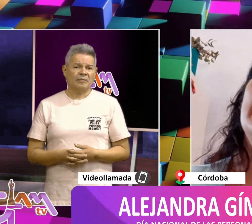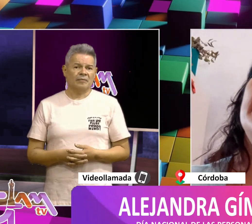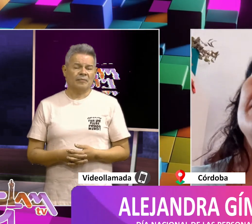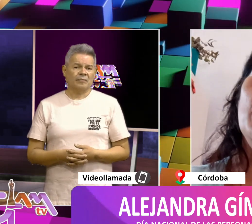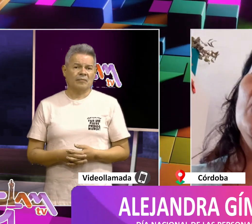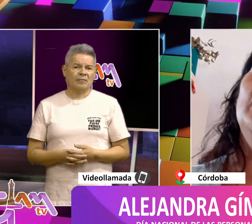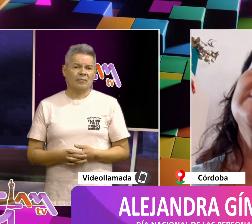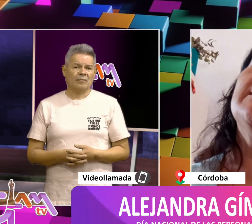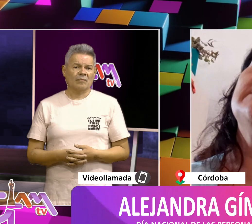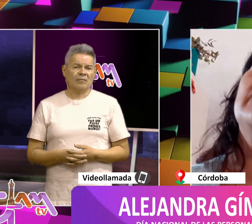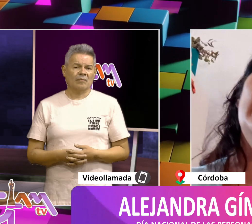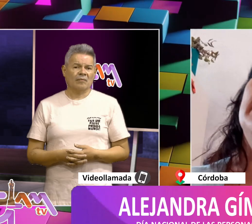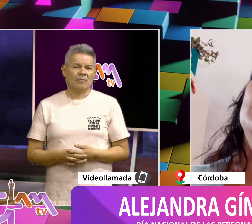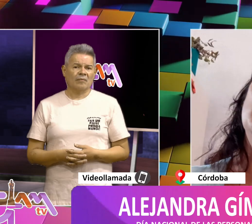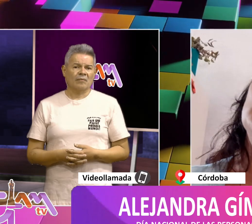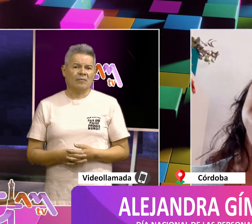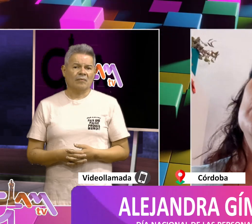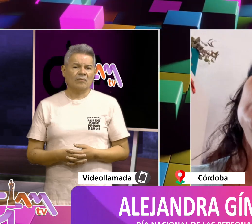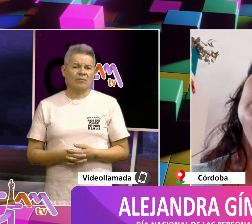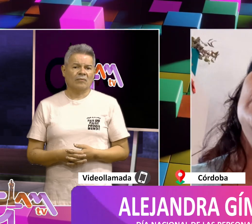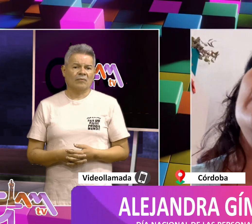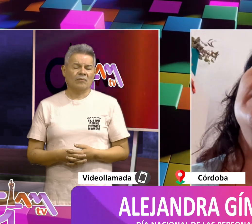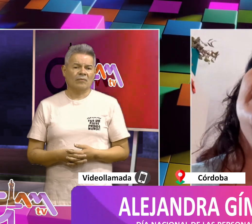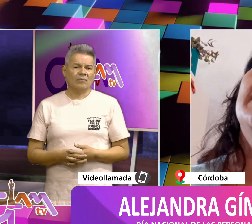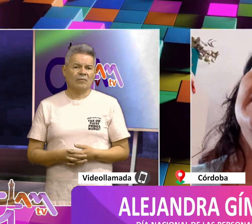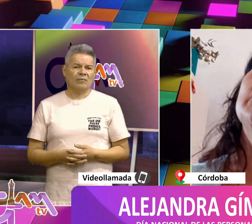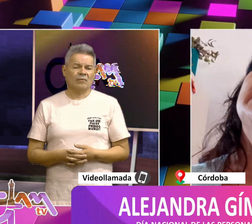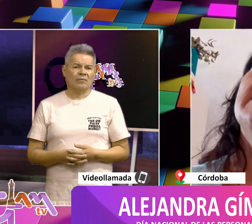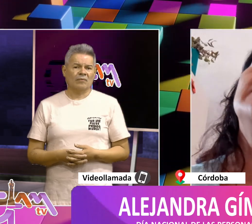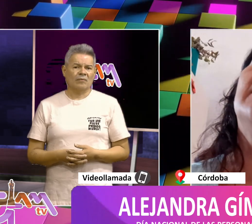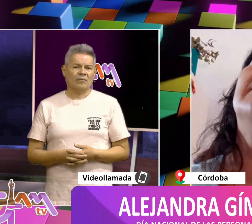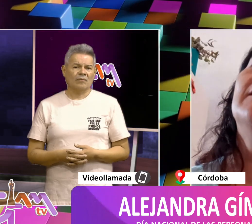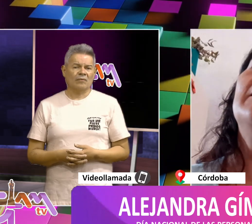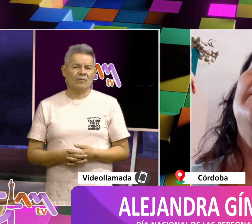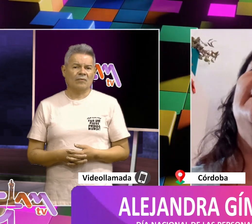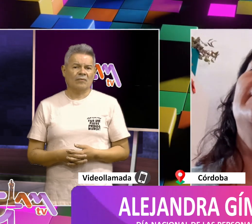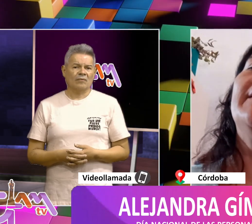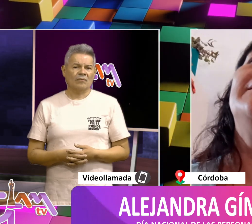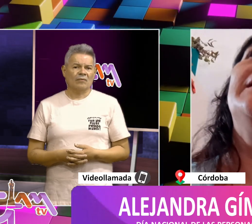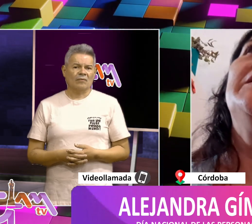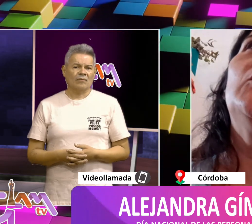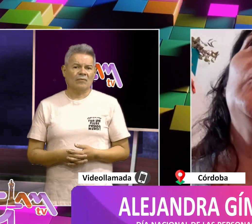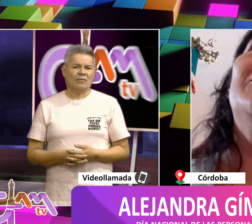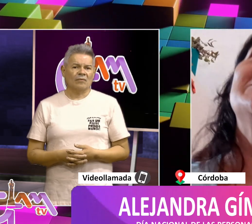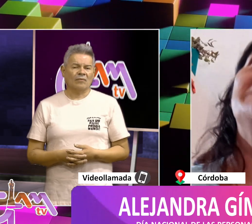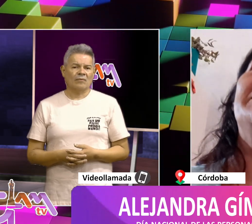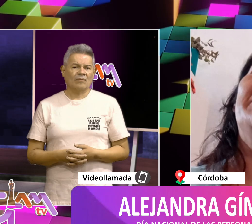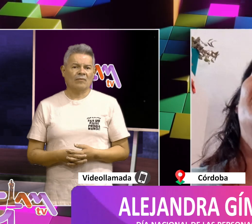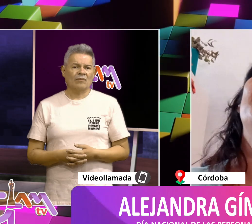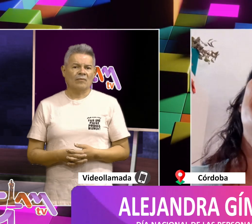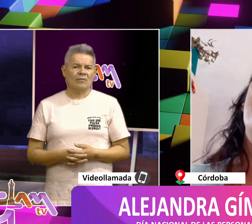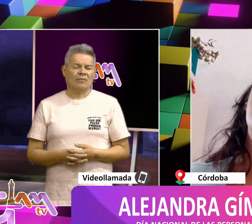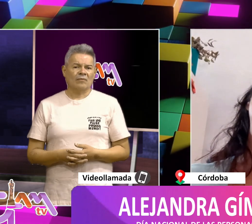Sí, es re poco lo que se hace, falta mucho, mucho todavía para que ellos se sientan plenamente incluidos.